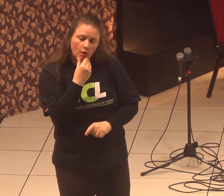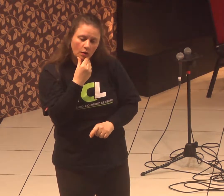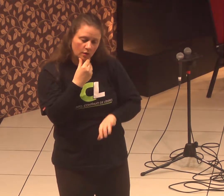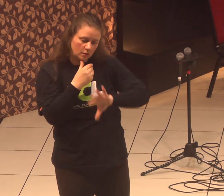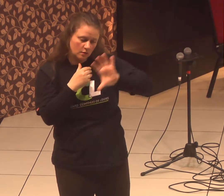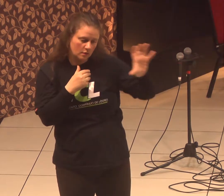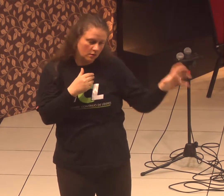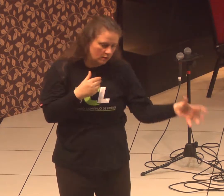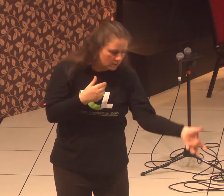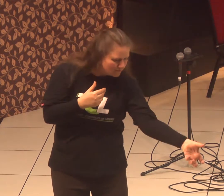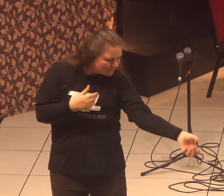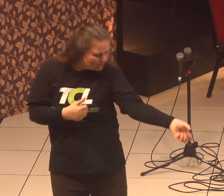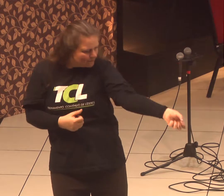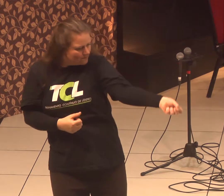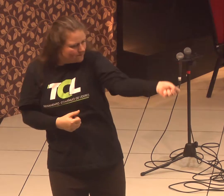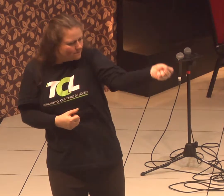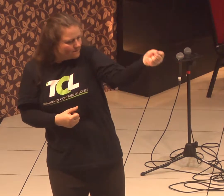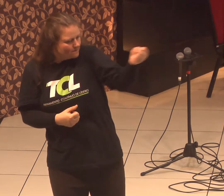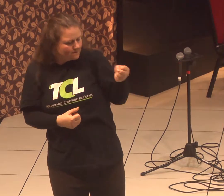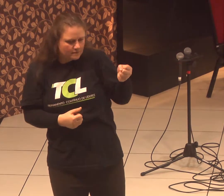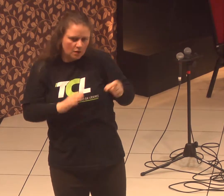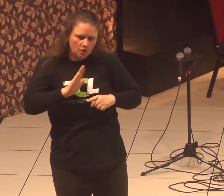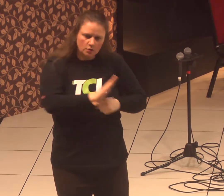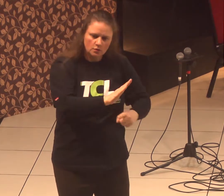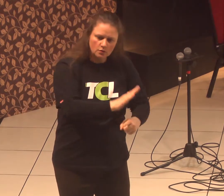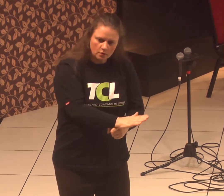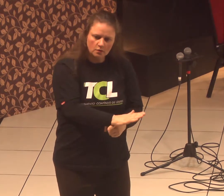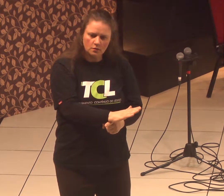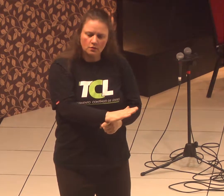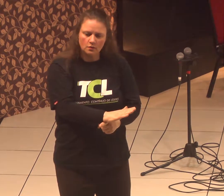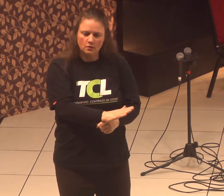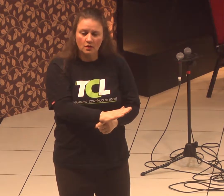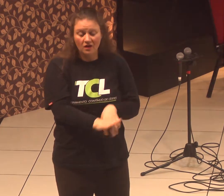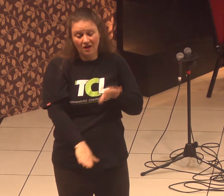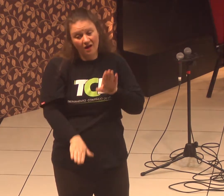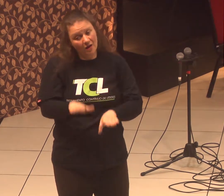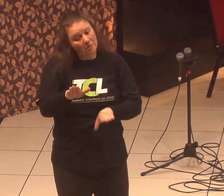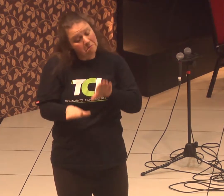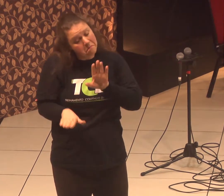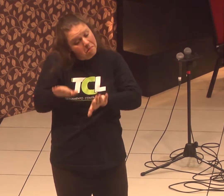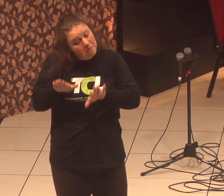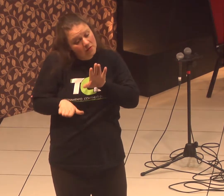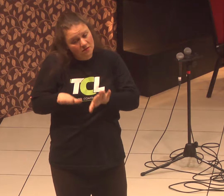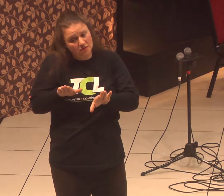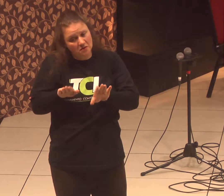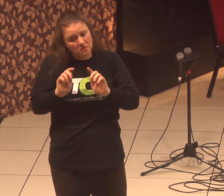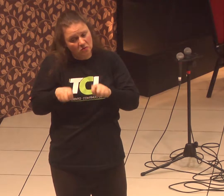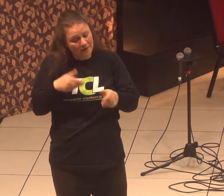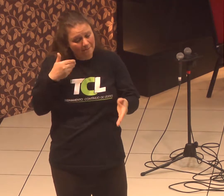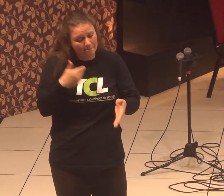segurando pela mão, auxiliando para que ele se levantasse, talvez ele perdesse o milagre.